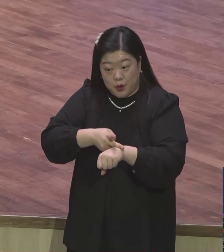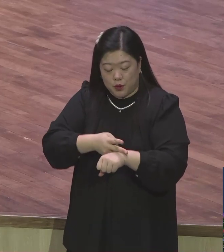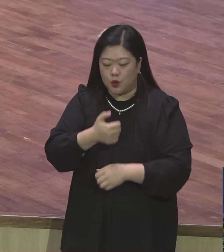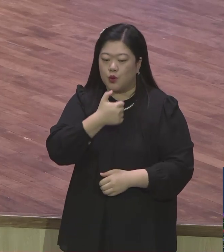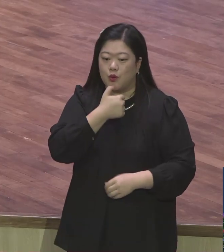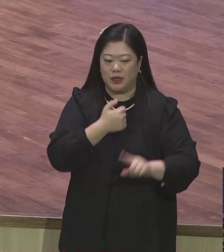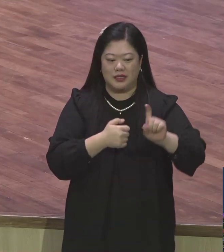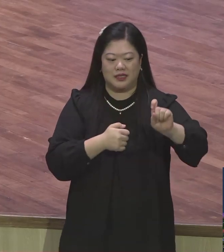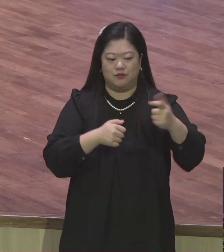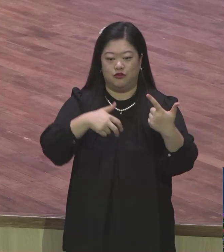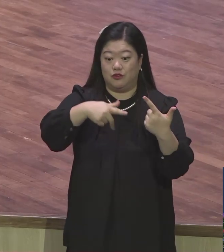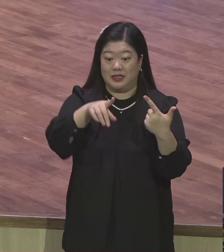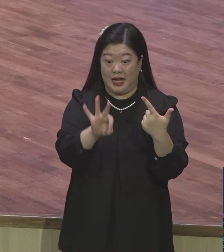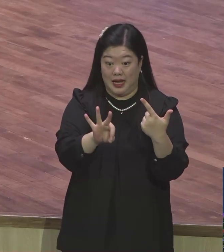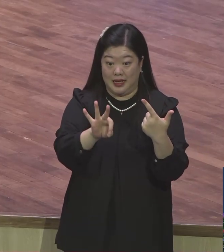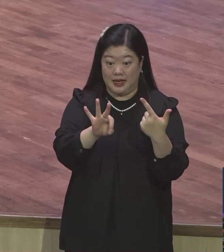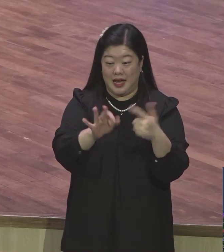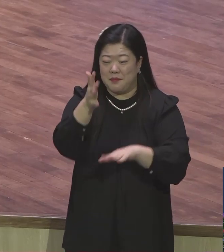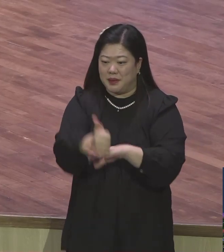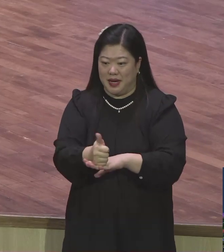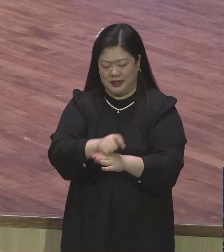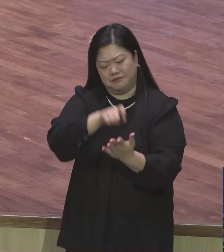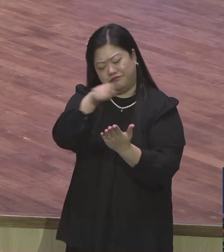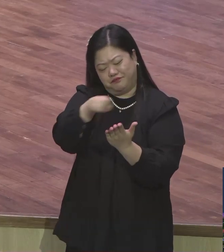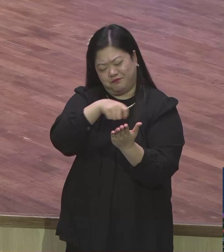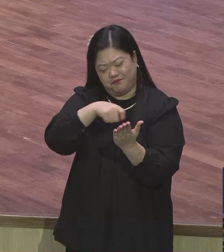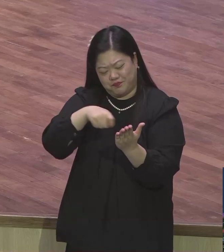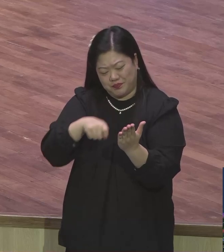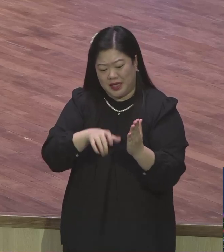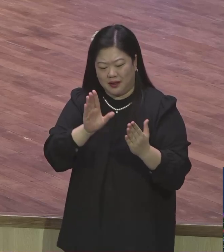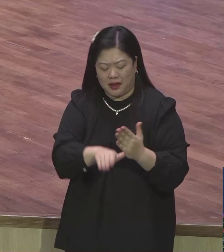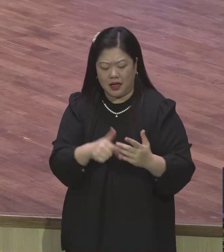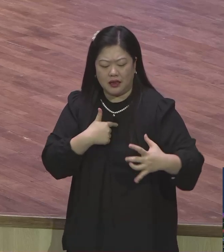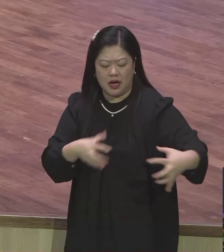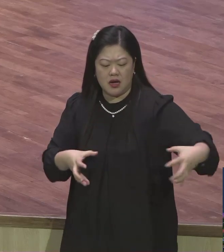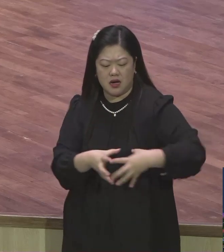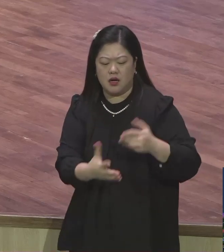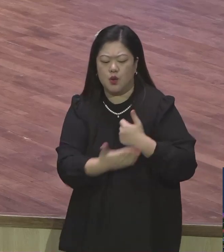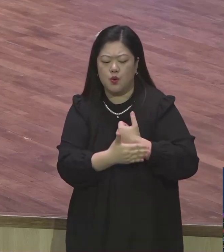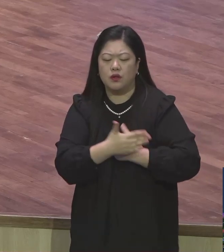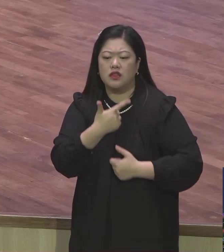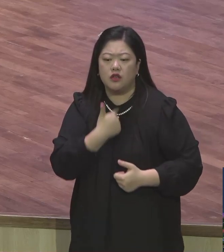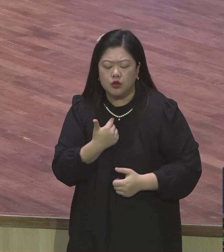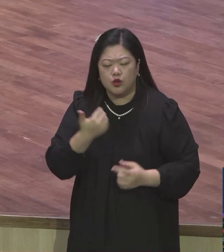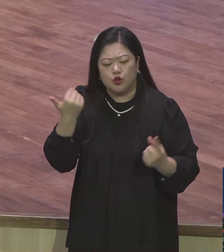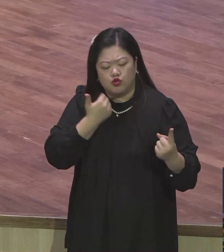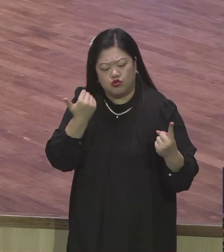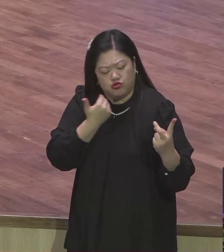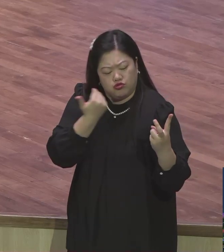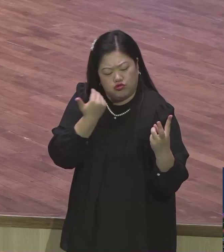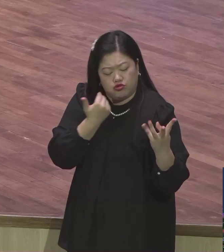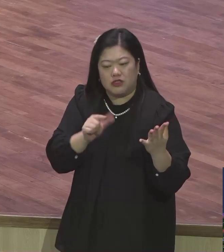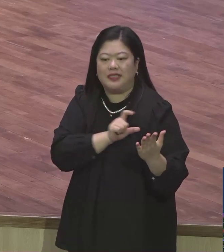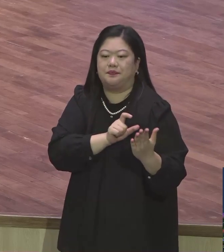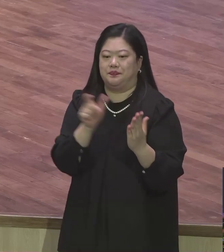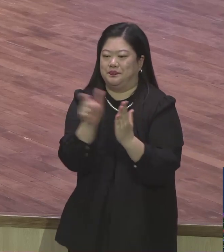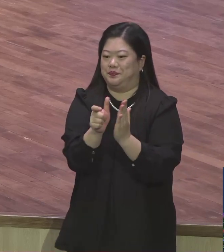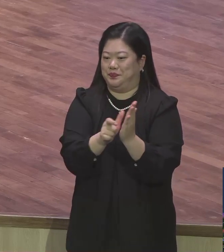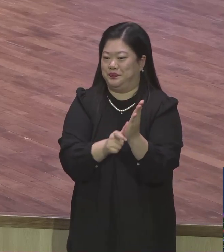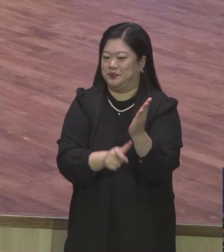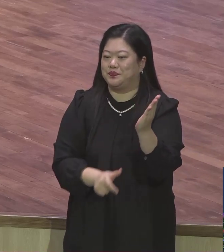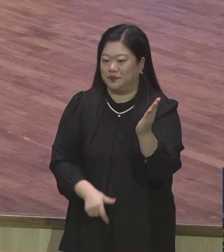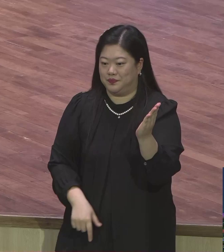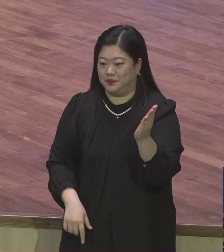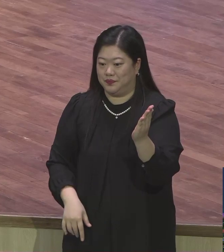자신의 사역에 빼놓을 수 없는 동역자들의 명단을 쫙 밝히고 있습니다. 특별히 이들을